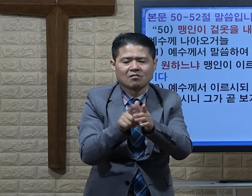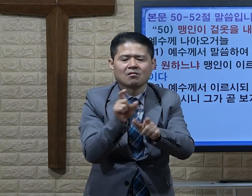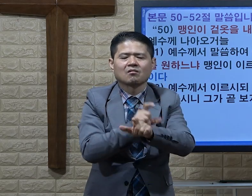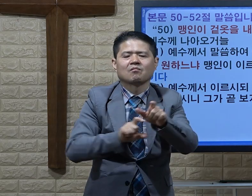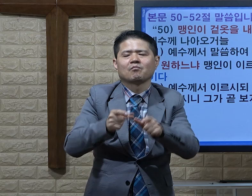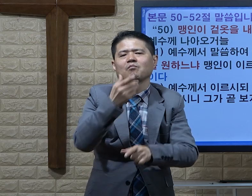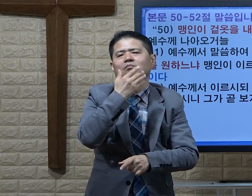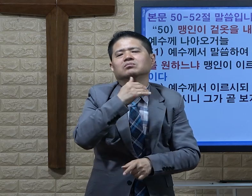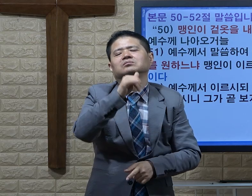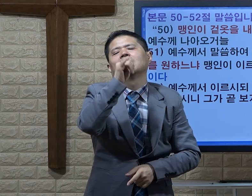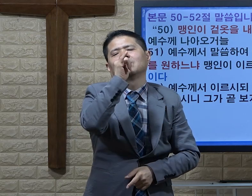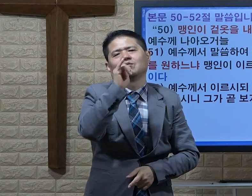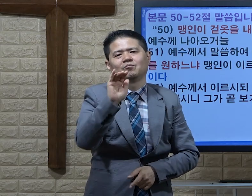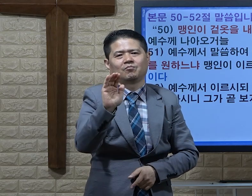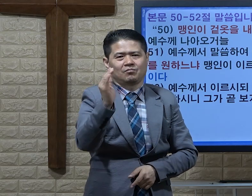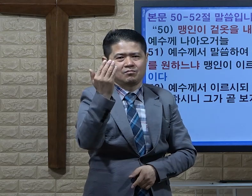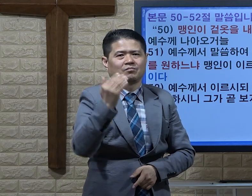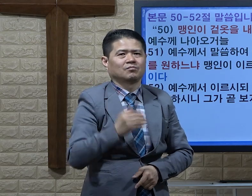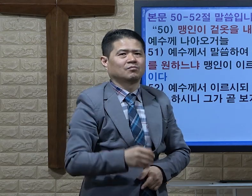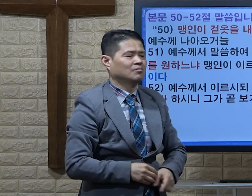믿음에 장성하게 된 것입니다.